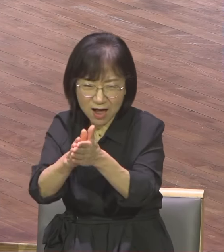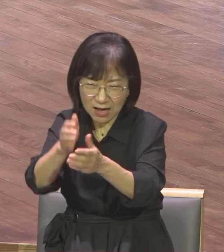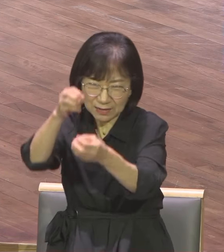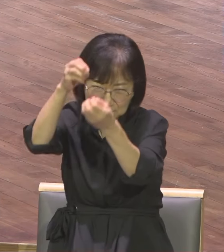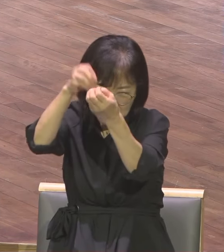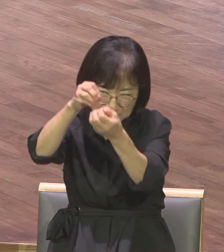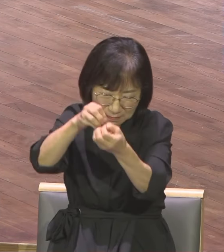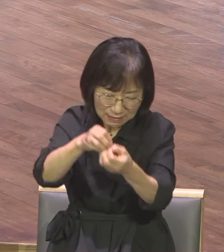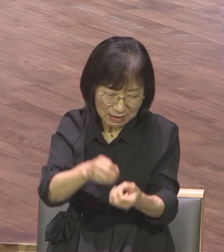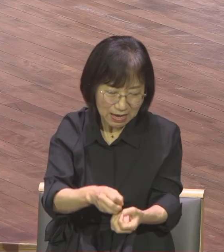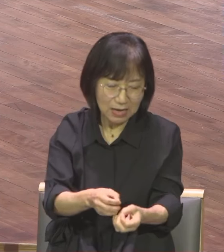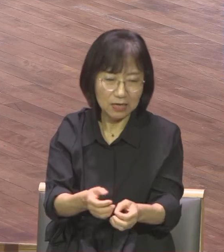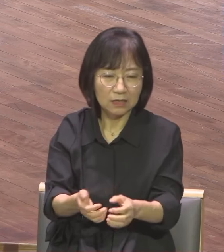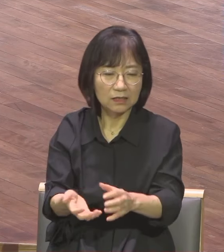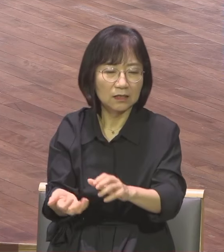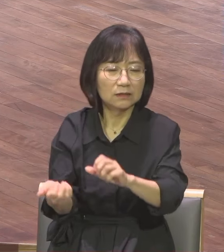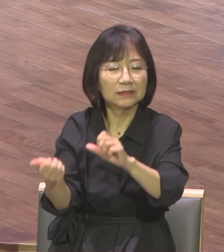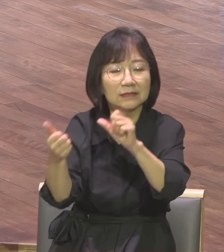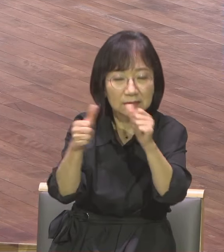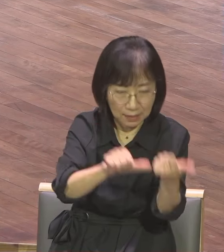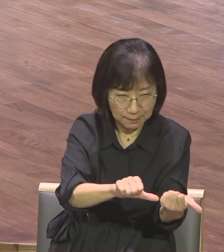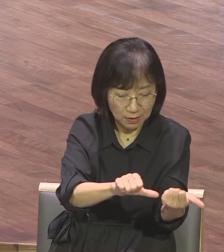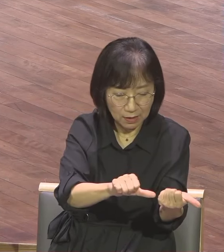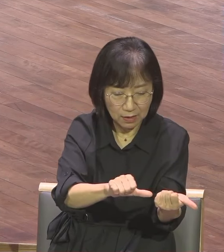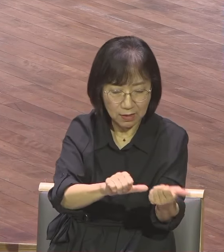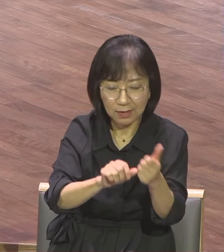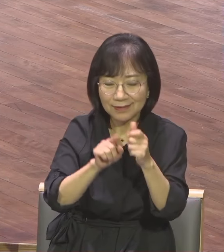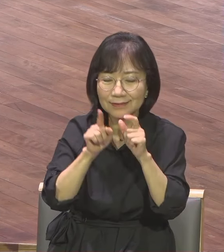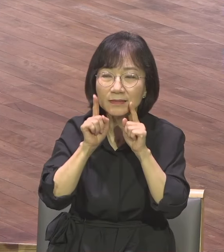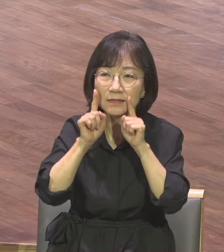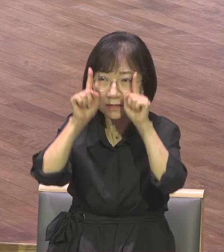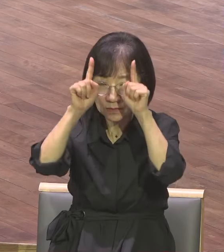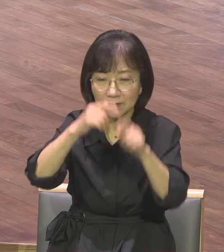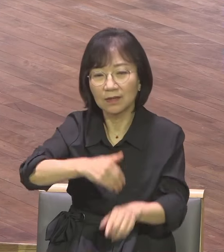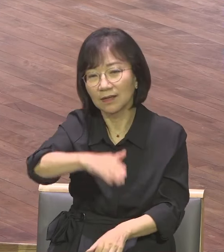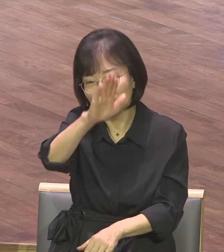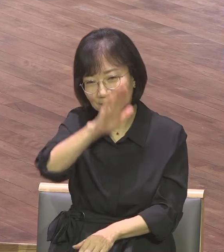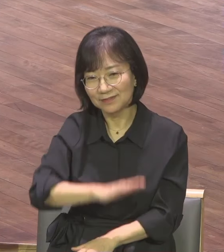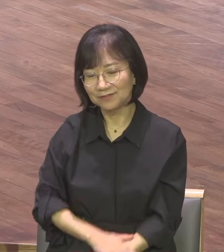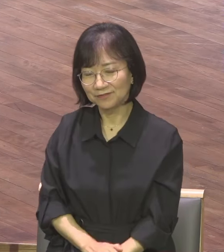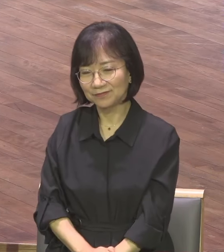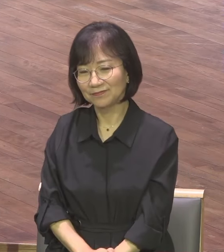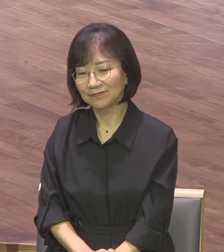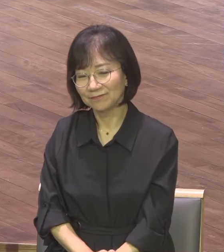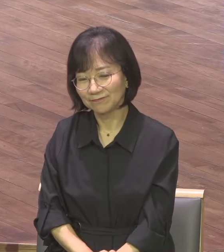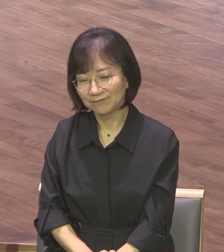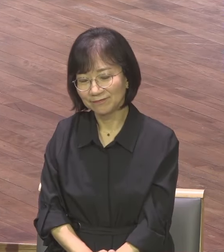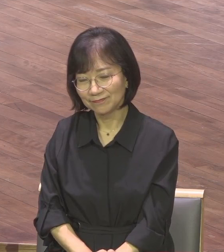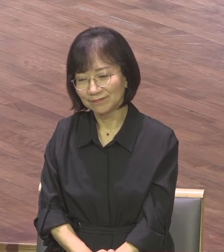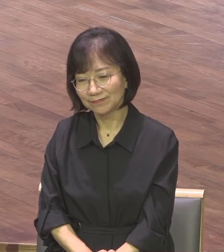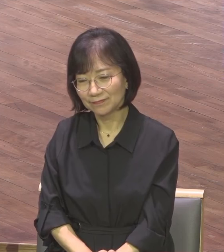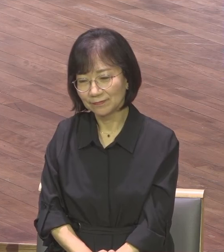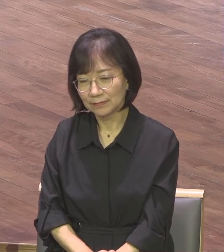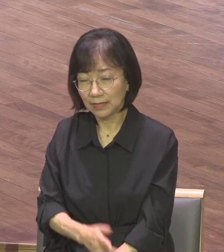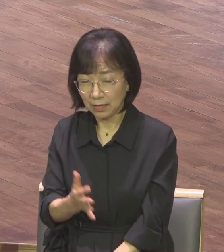지옥이 지옥 사람이 먹으면 얼마나 먹겠어요 사람이 부자면 얼마나 부자하겠습니까